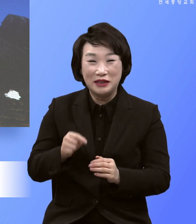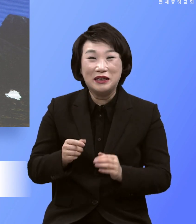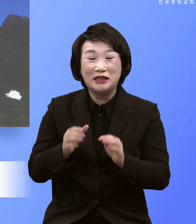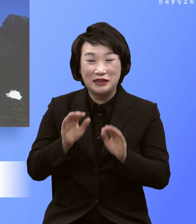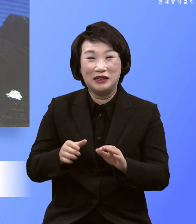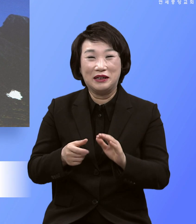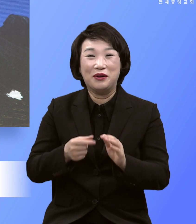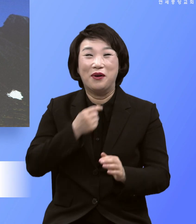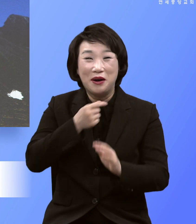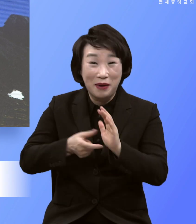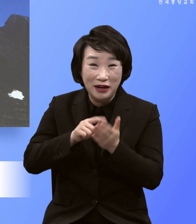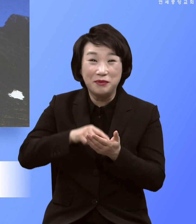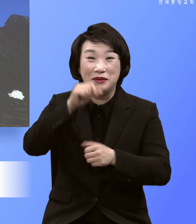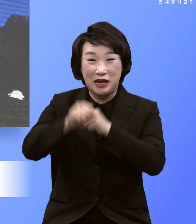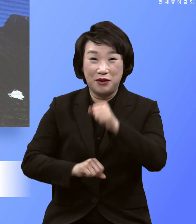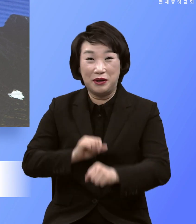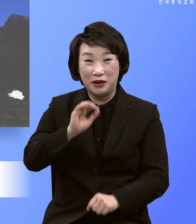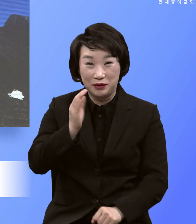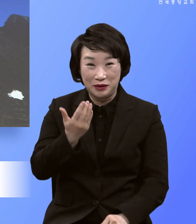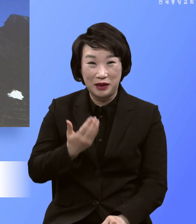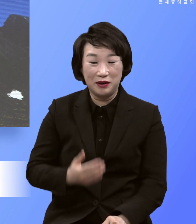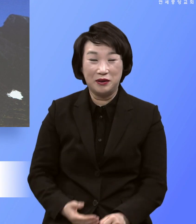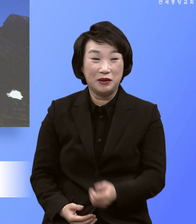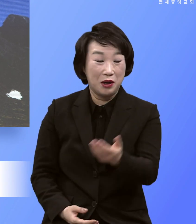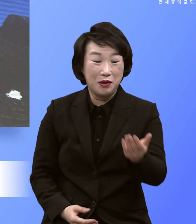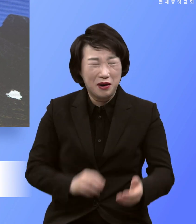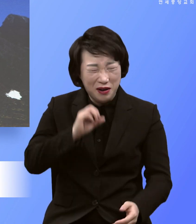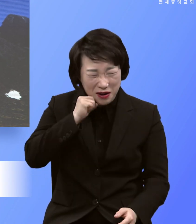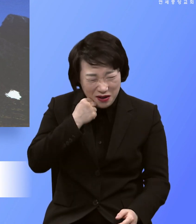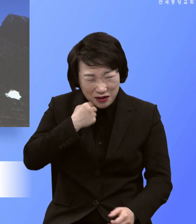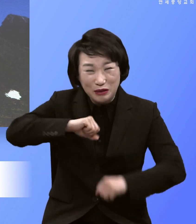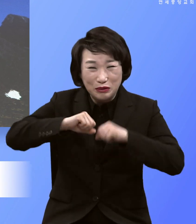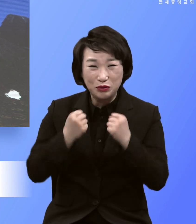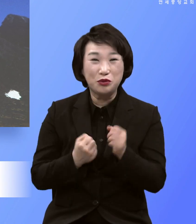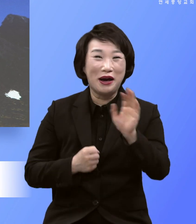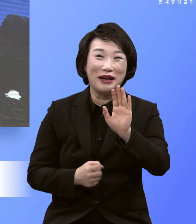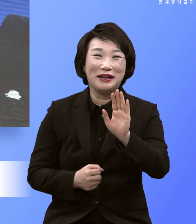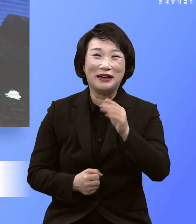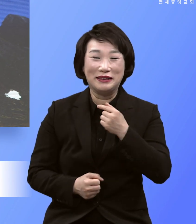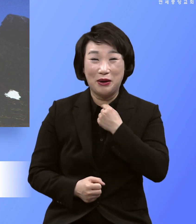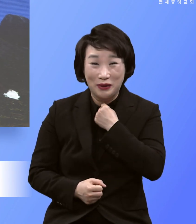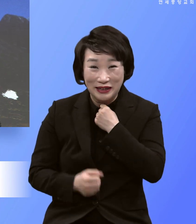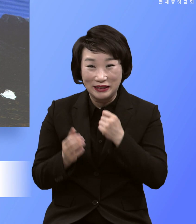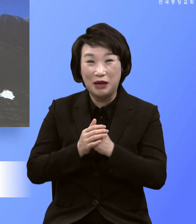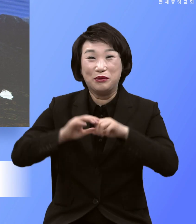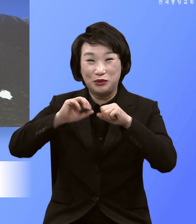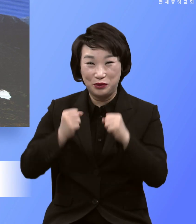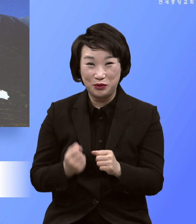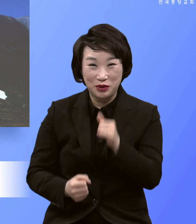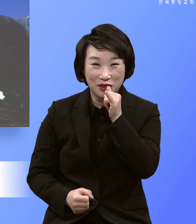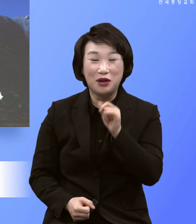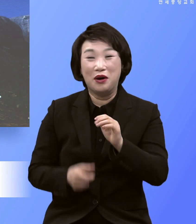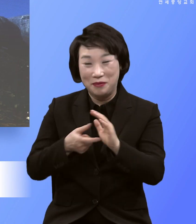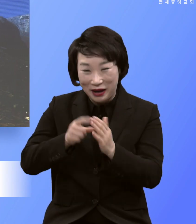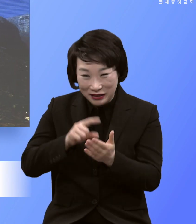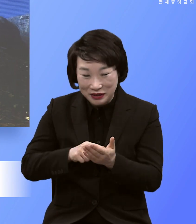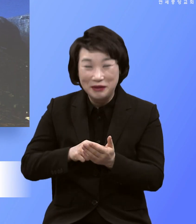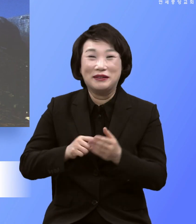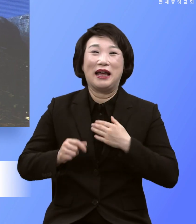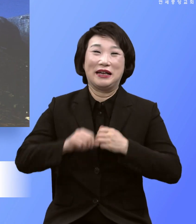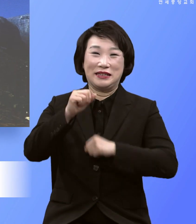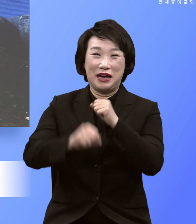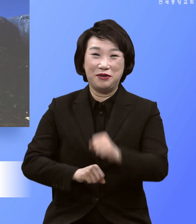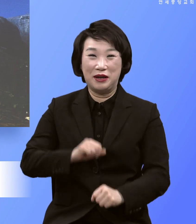그만큼 자유한 것입니다. 억지로 순종하는 것이 아니라 하고 싶어서 사는 것입니다. 그만큼